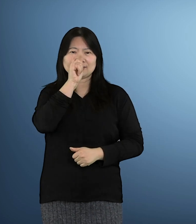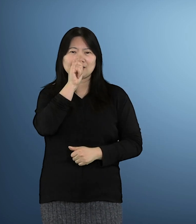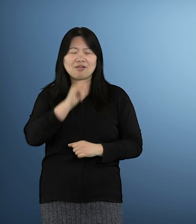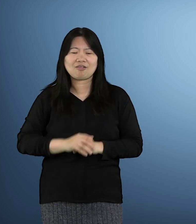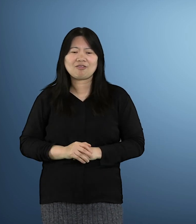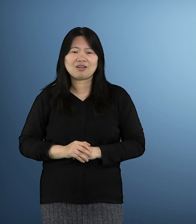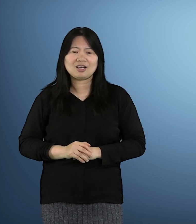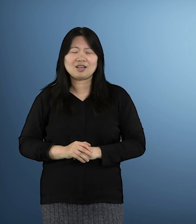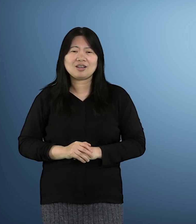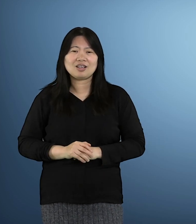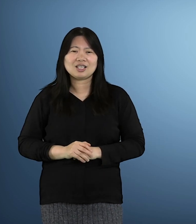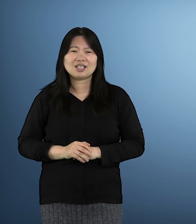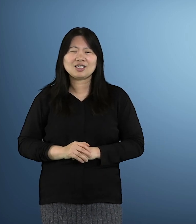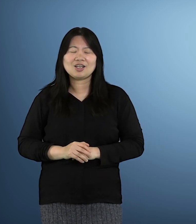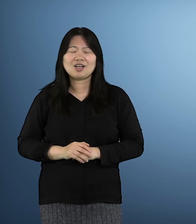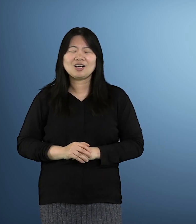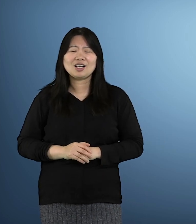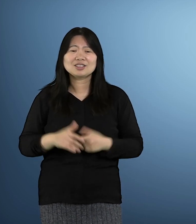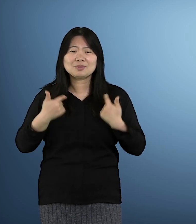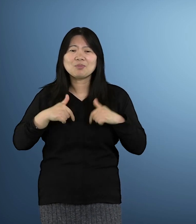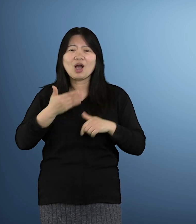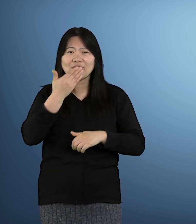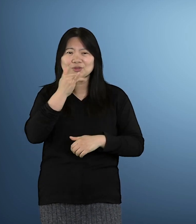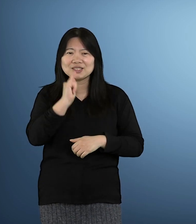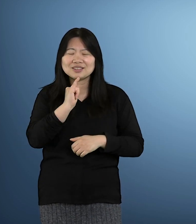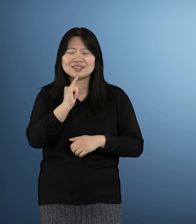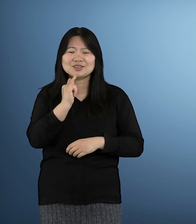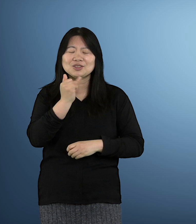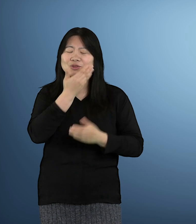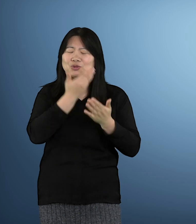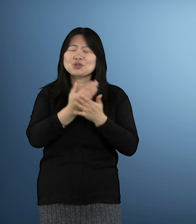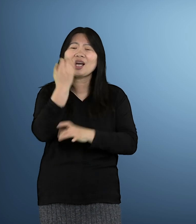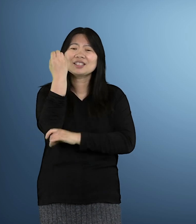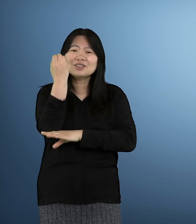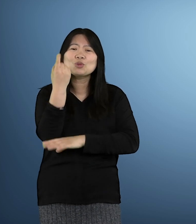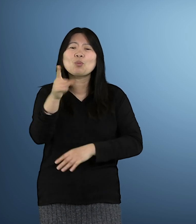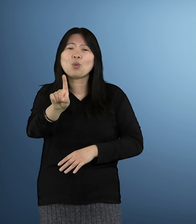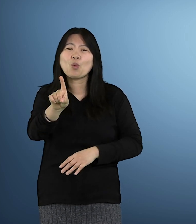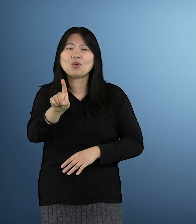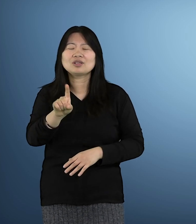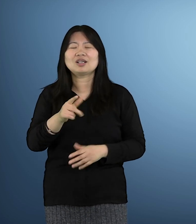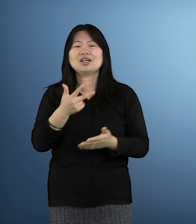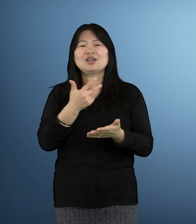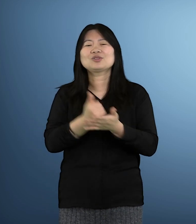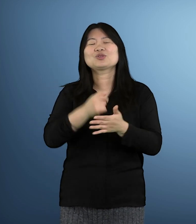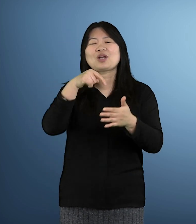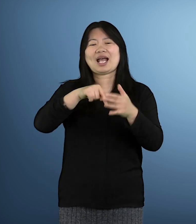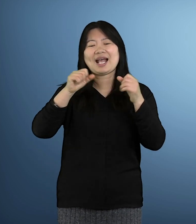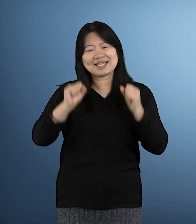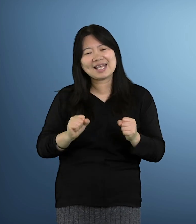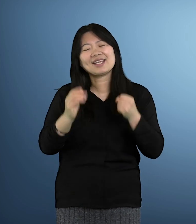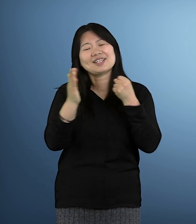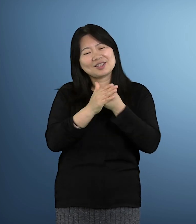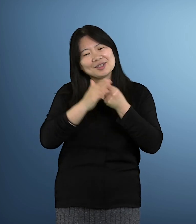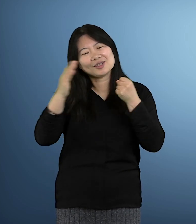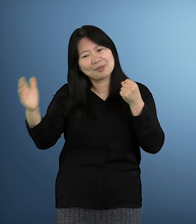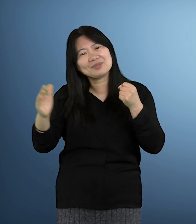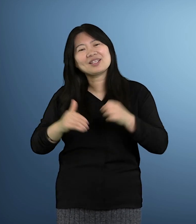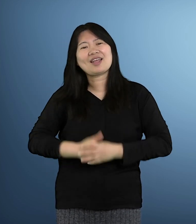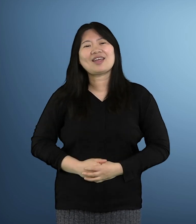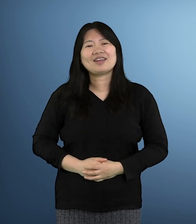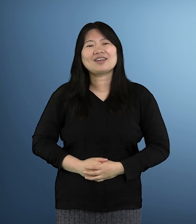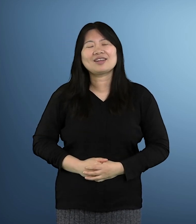근데 거기에 중요한 기초가 주 안에서, 주 안에서. 이게